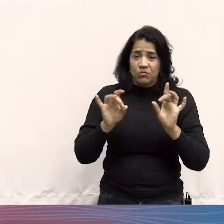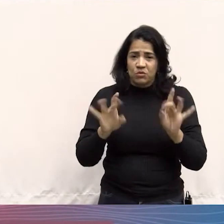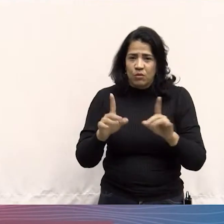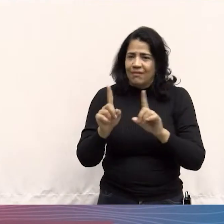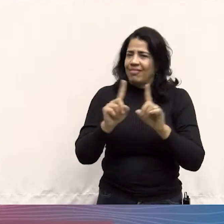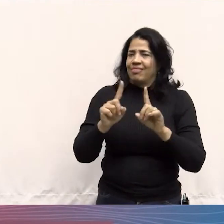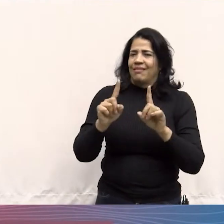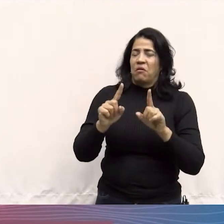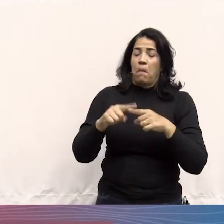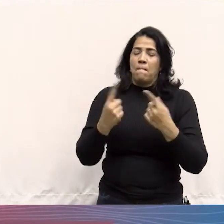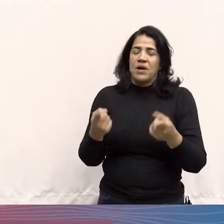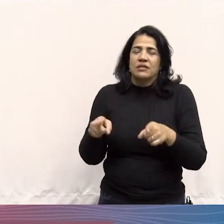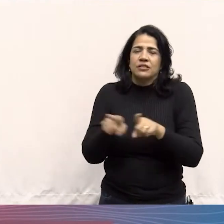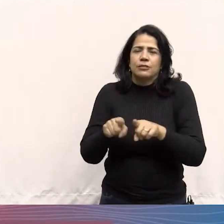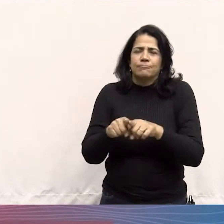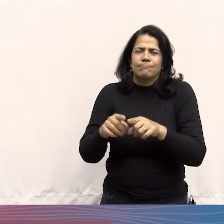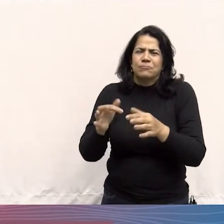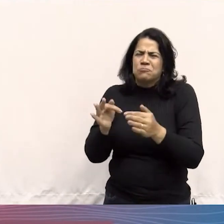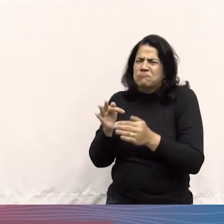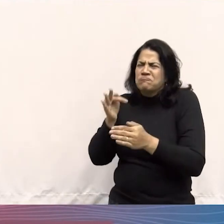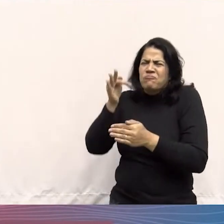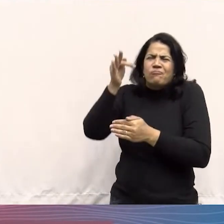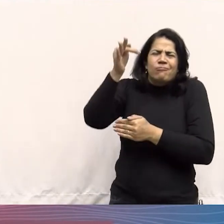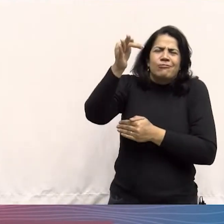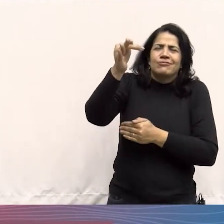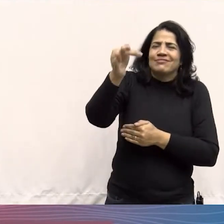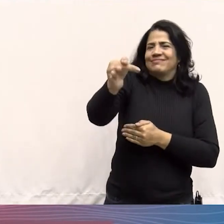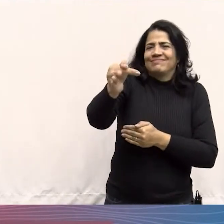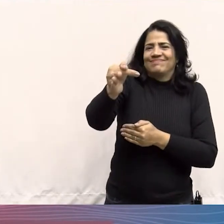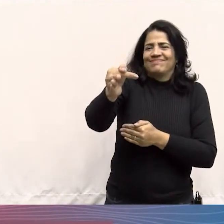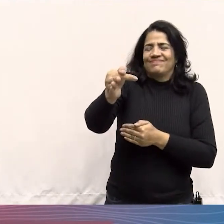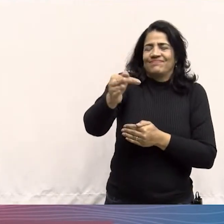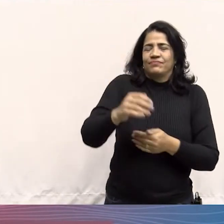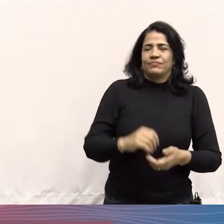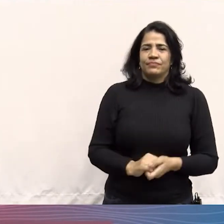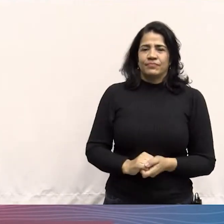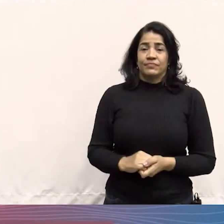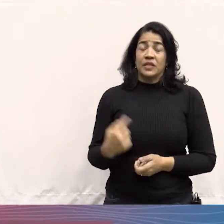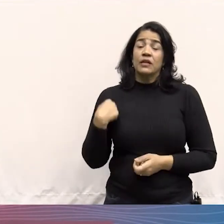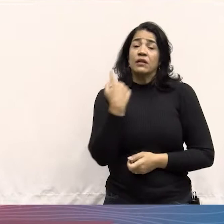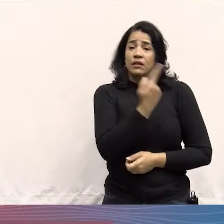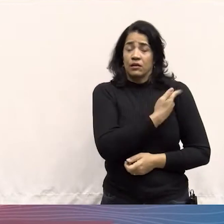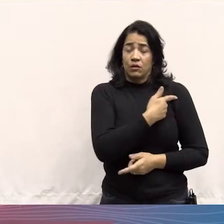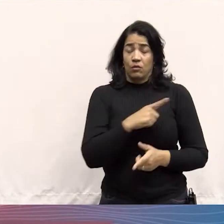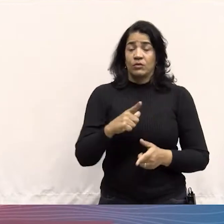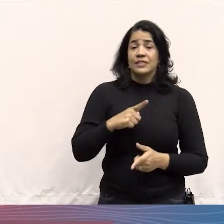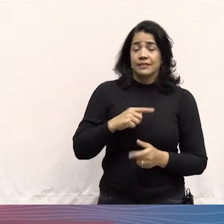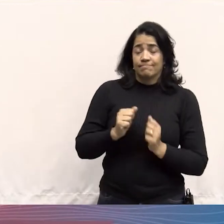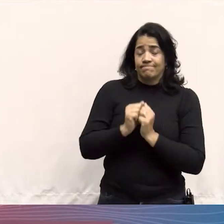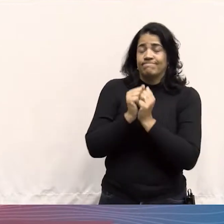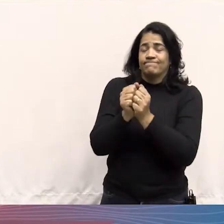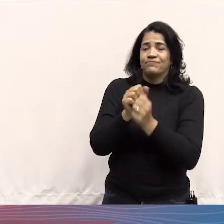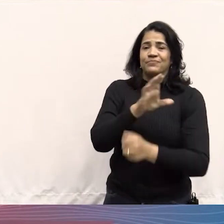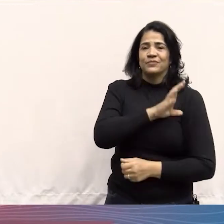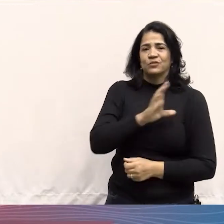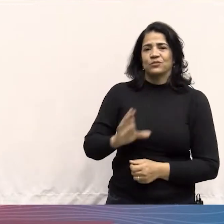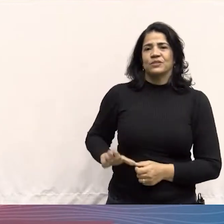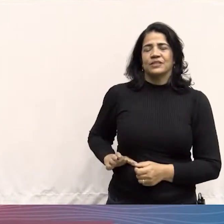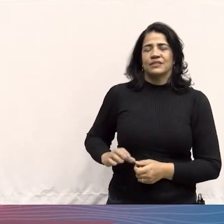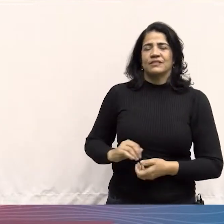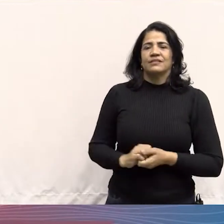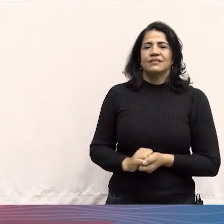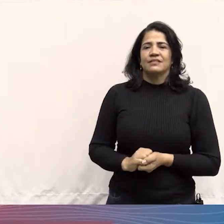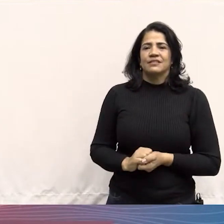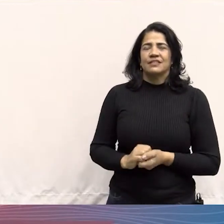Oh Senhor Jesus, que Cristo temos nós. E depois, irmãos,